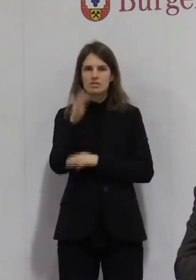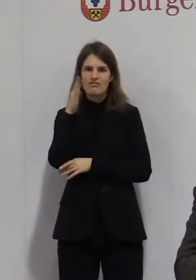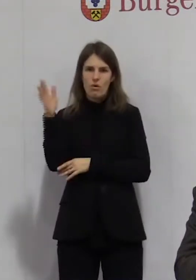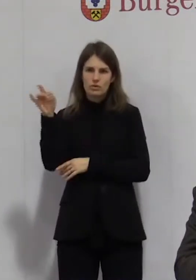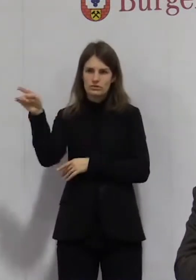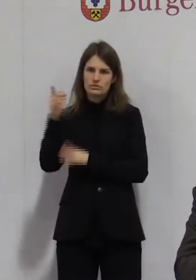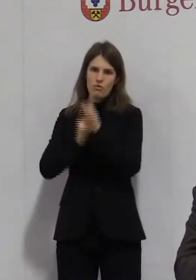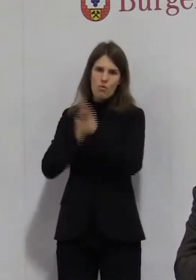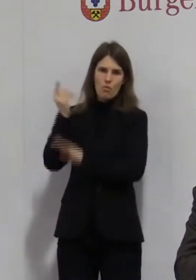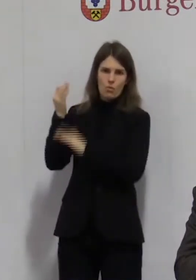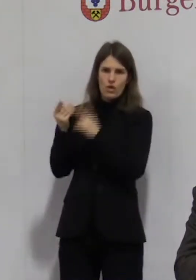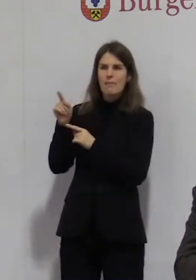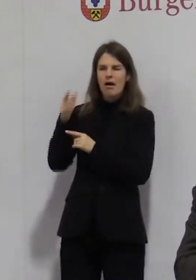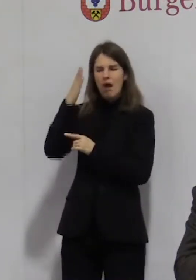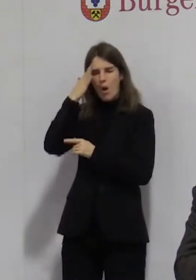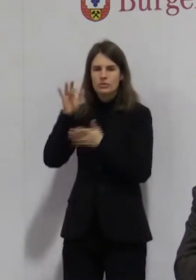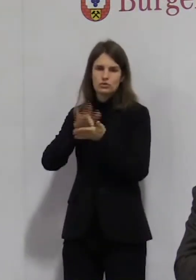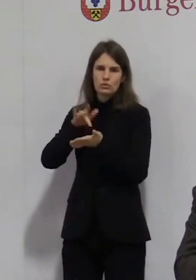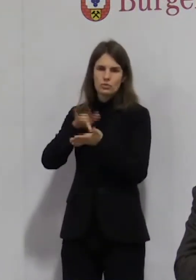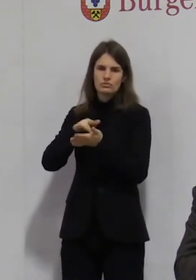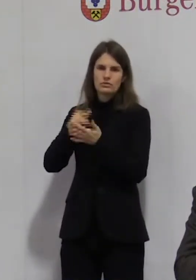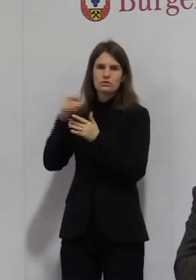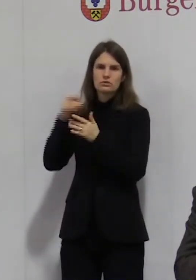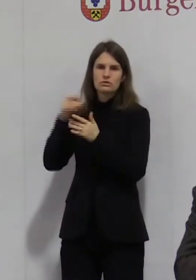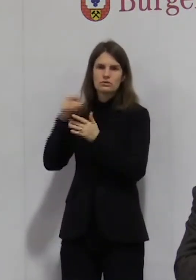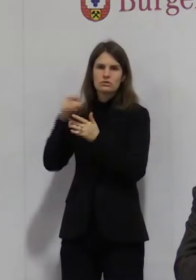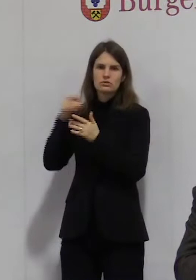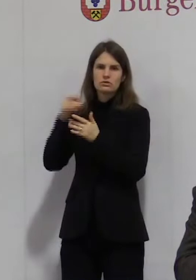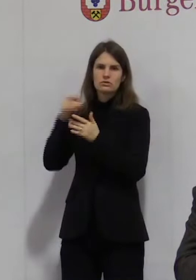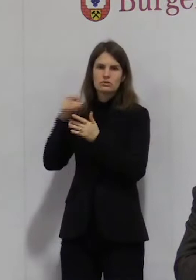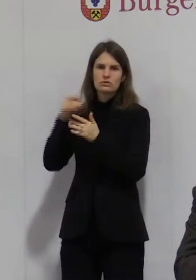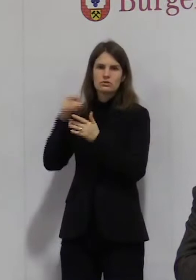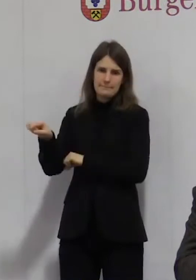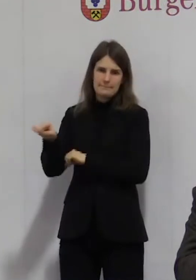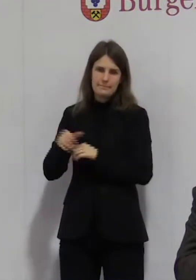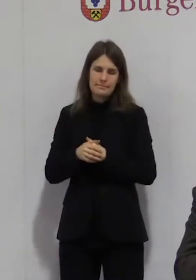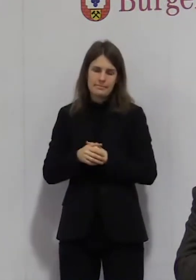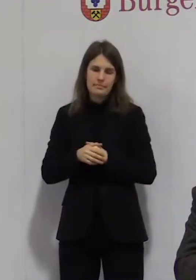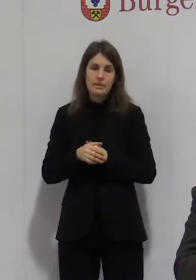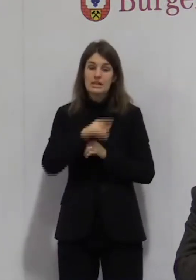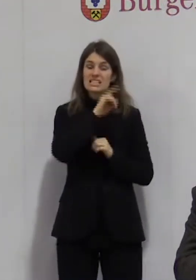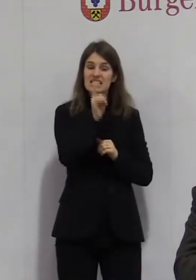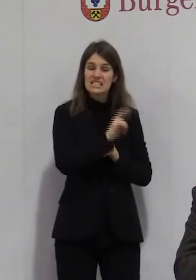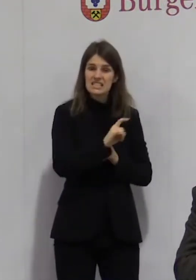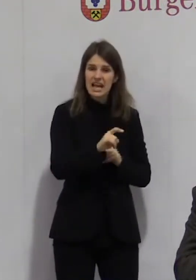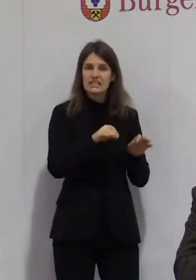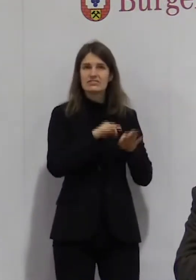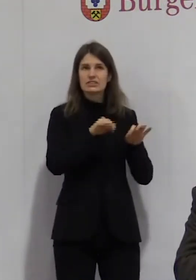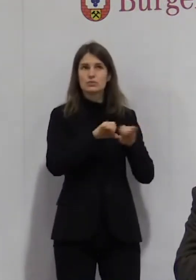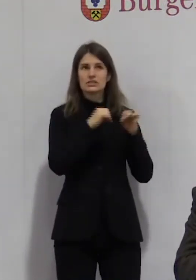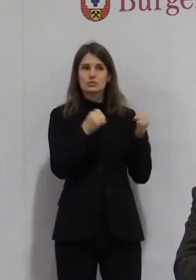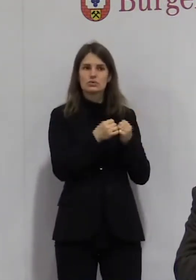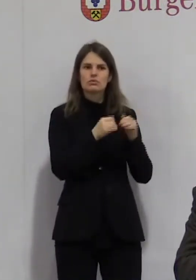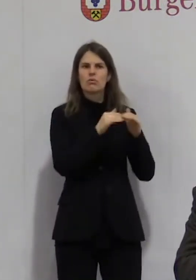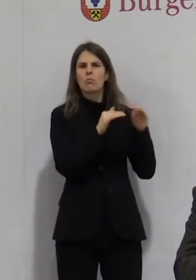Sie schon gesprochen haben, ja liegt. In Zeitz ist es so, dass die Infektionslage noch